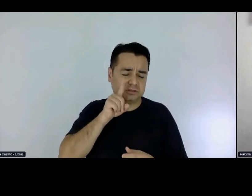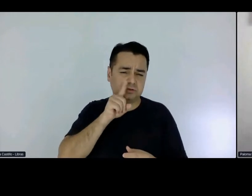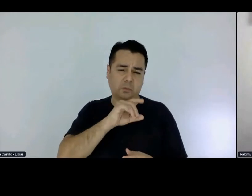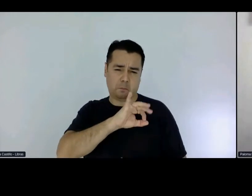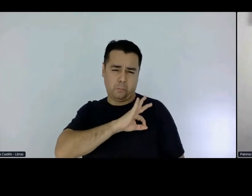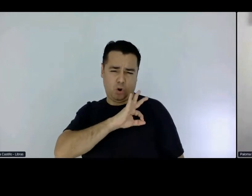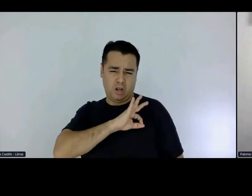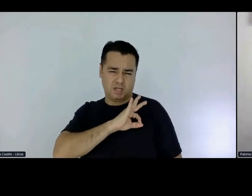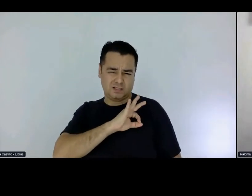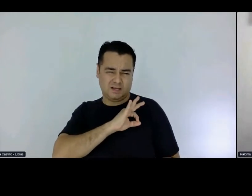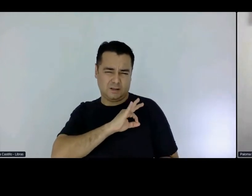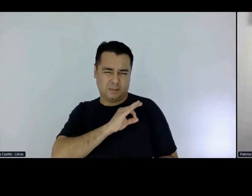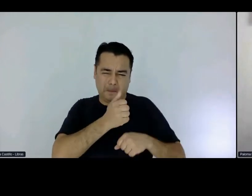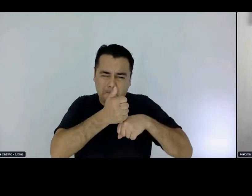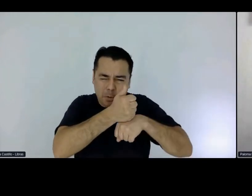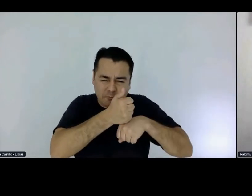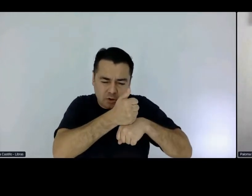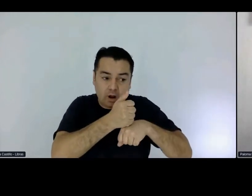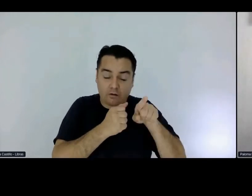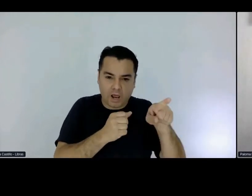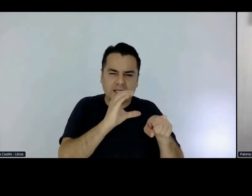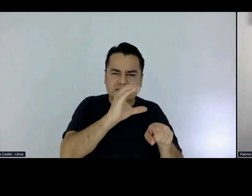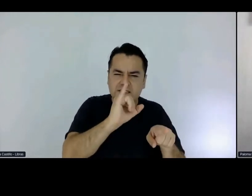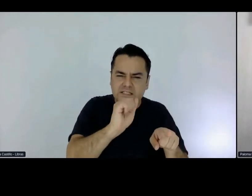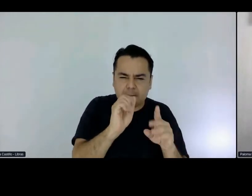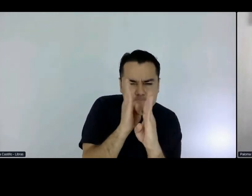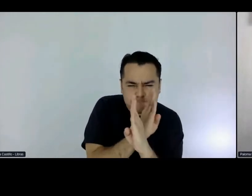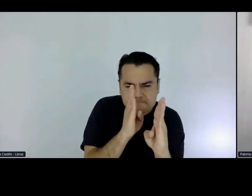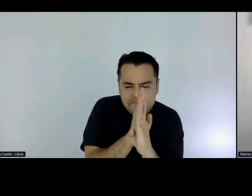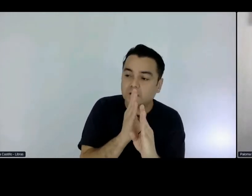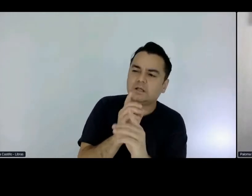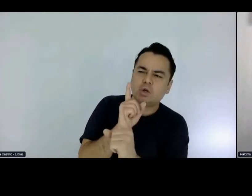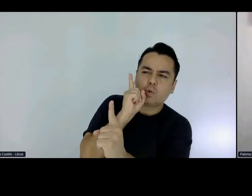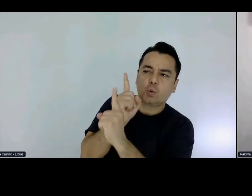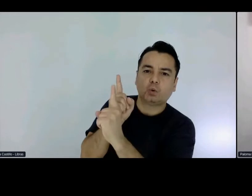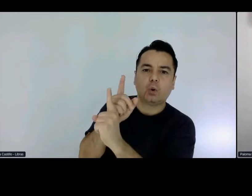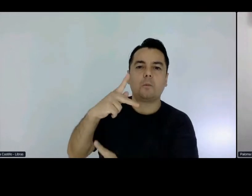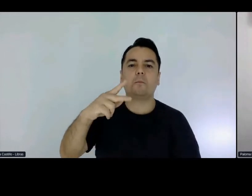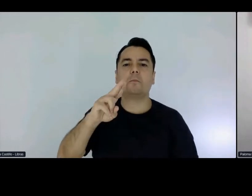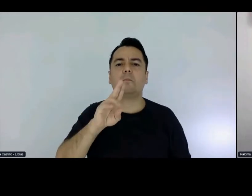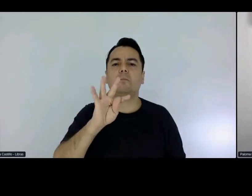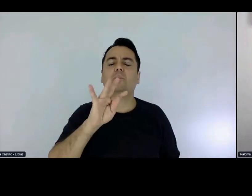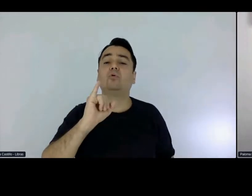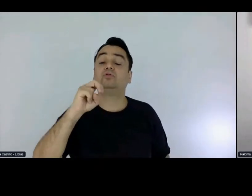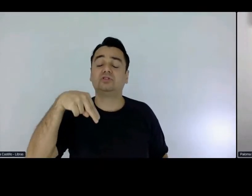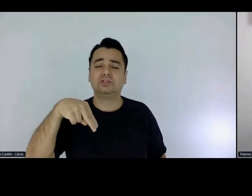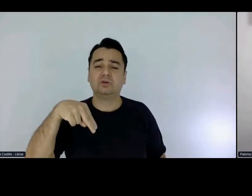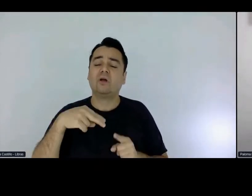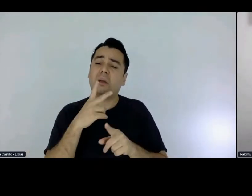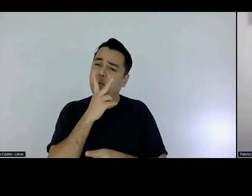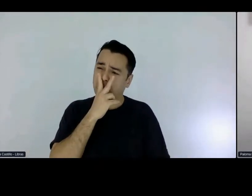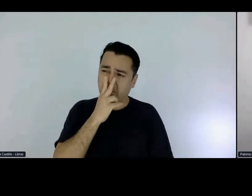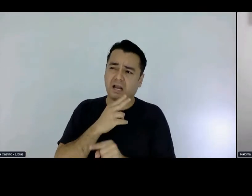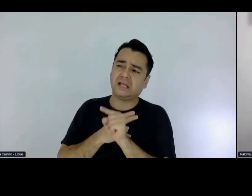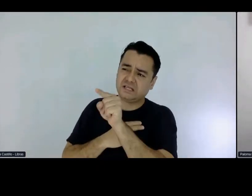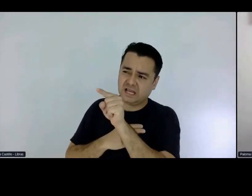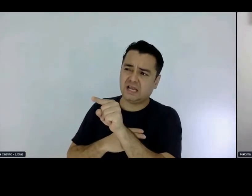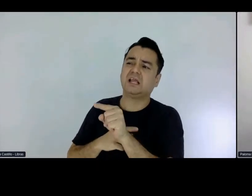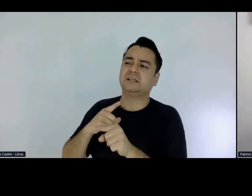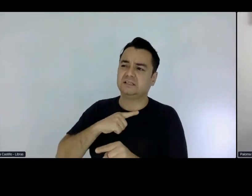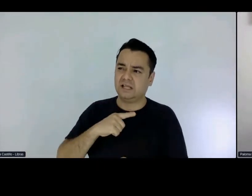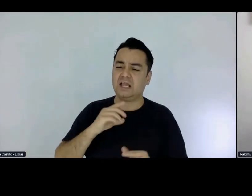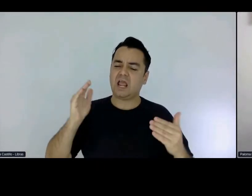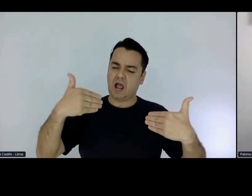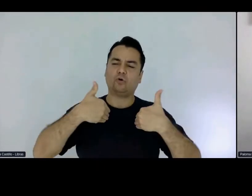Fria, análises do Putin diziam que ele era uma pessoa que parecia ter o transtorno do